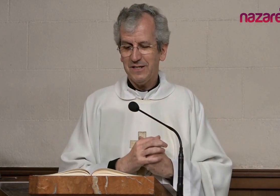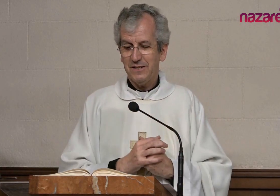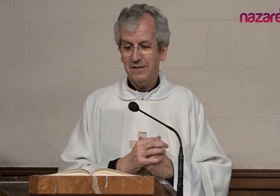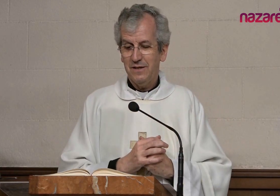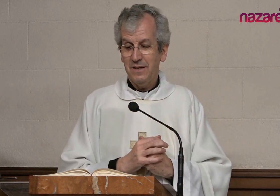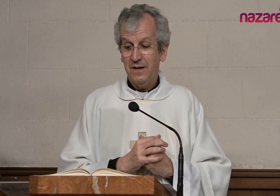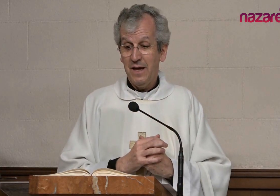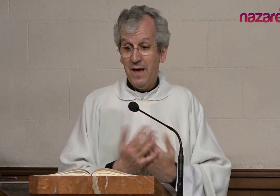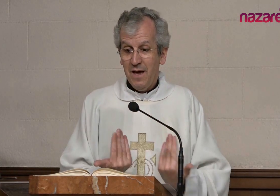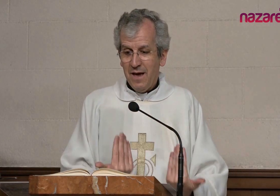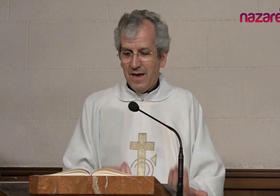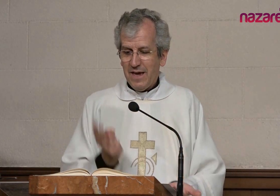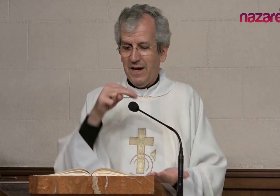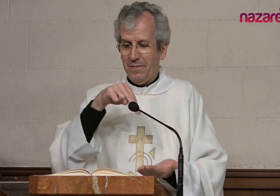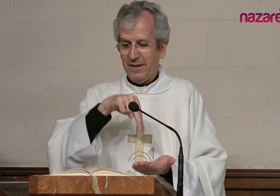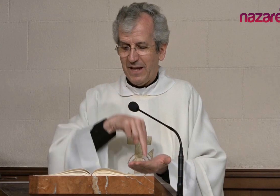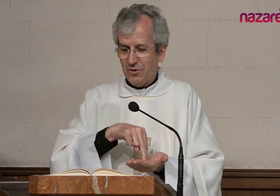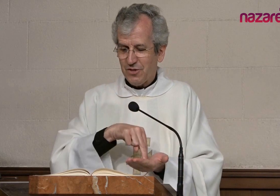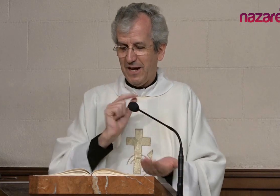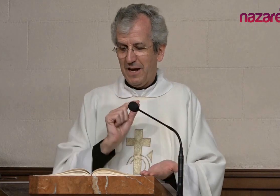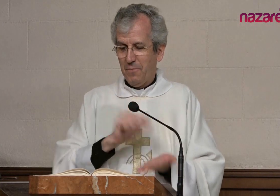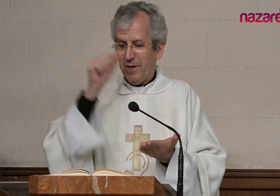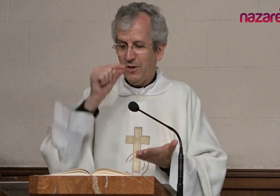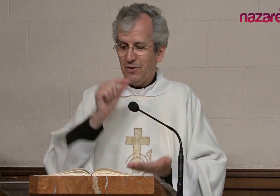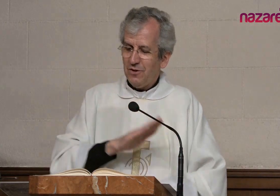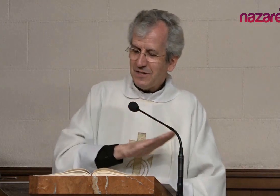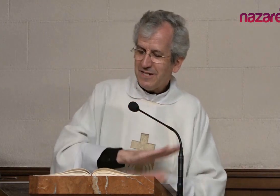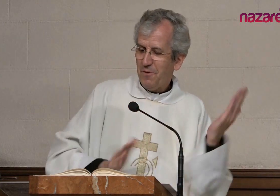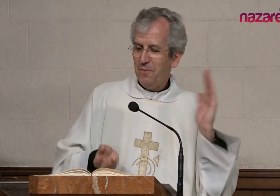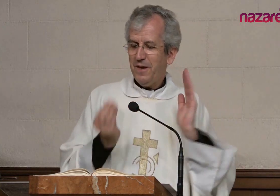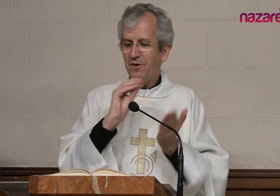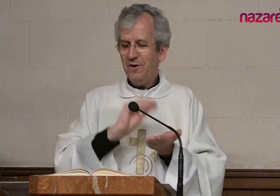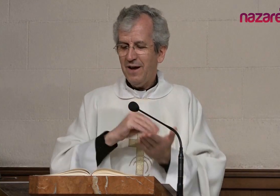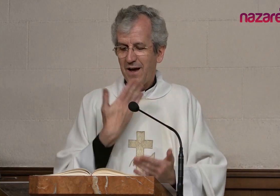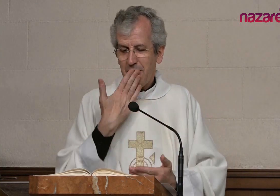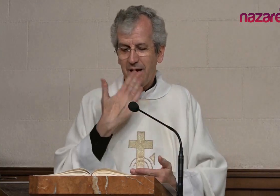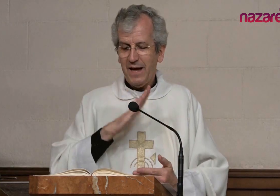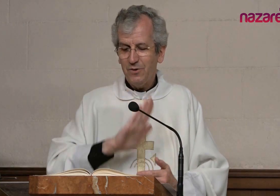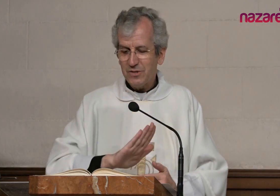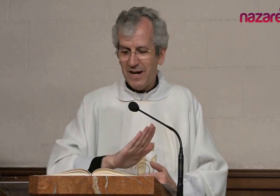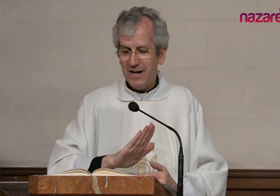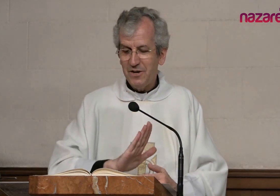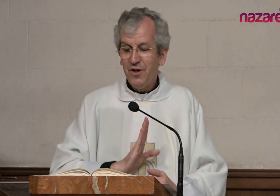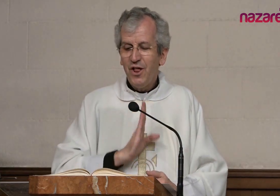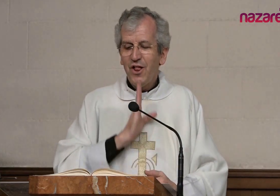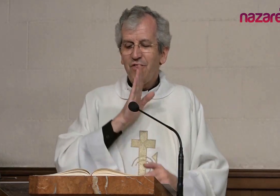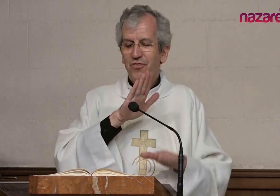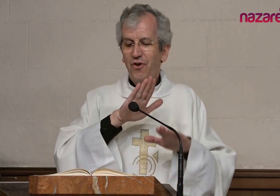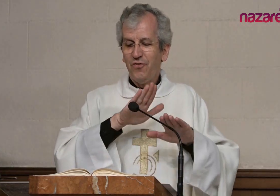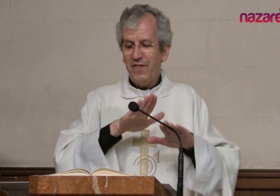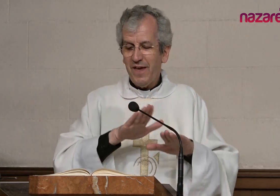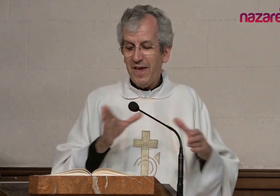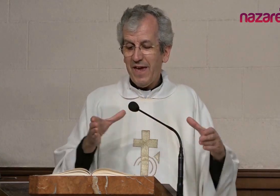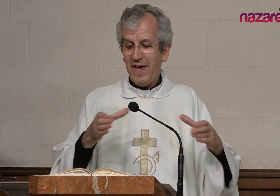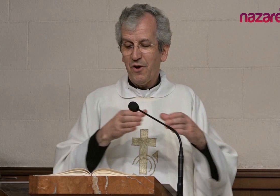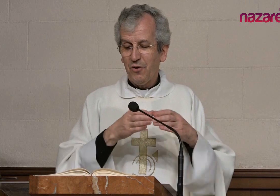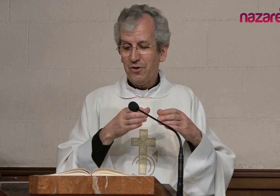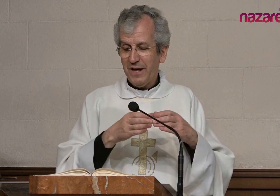Escrituras? Y levantándose en aquel momento, se volvieron a Jerusalén, donde